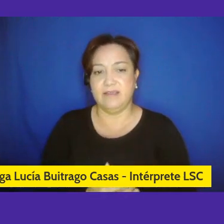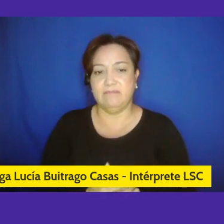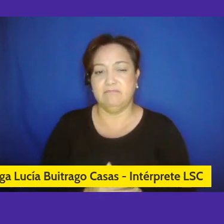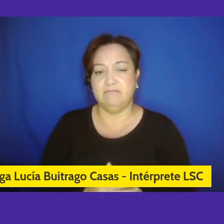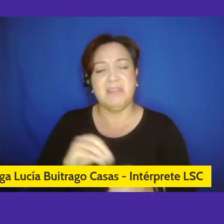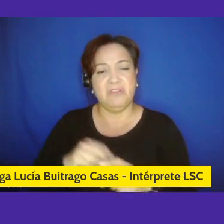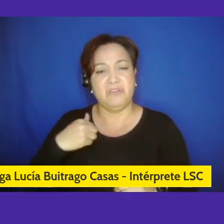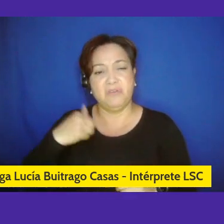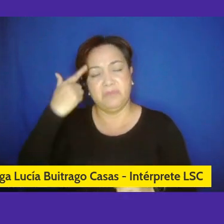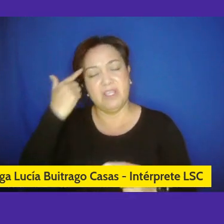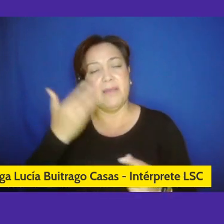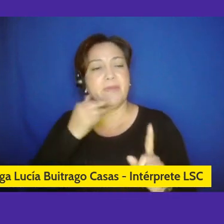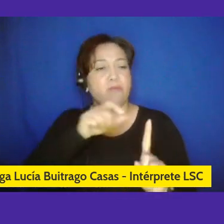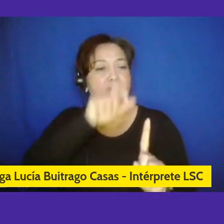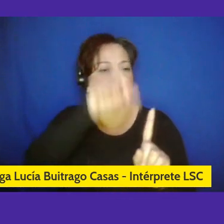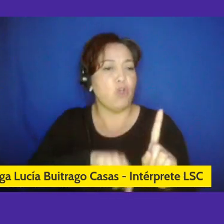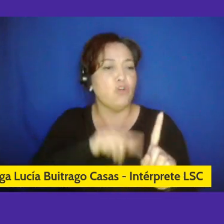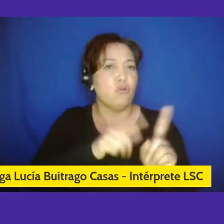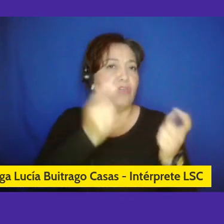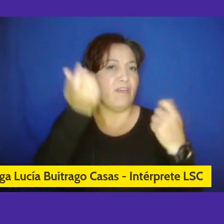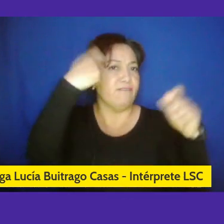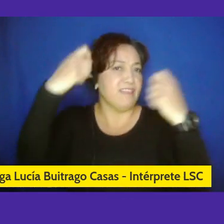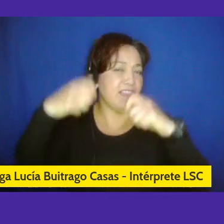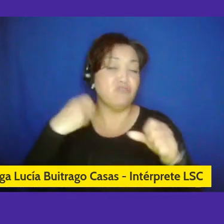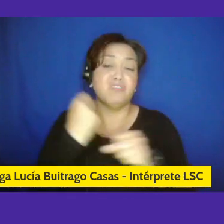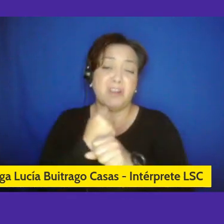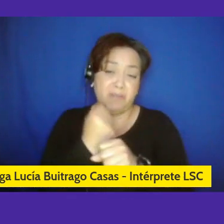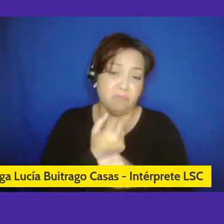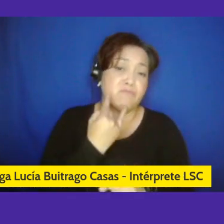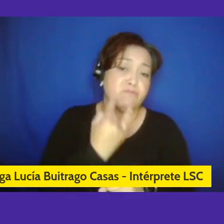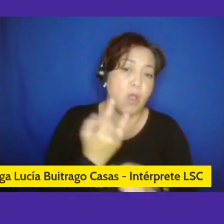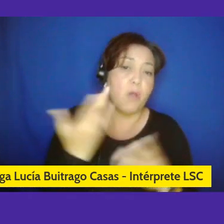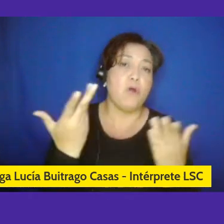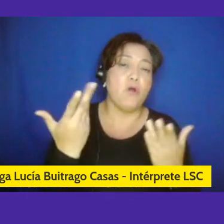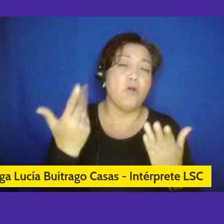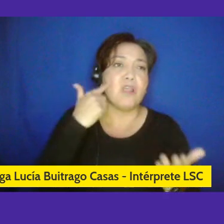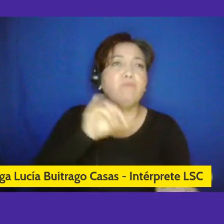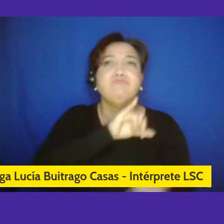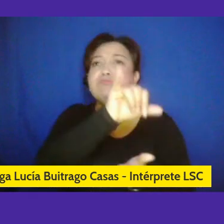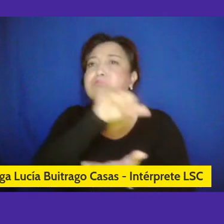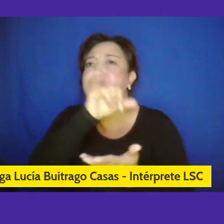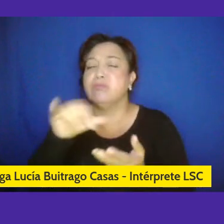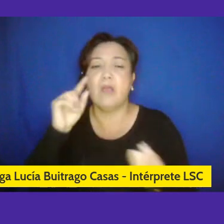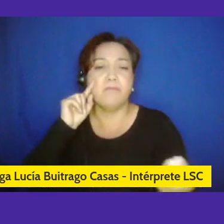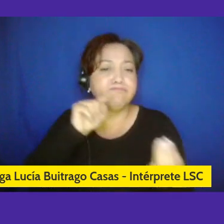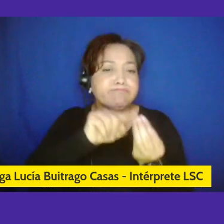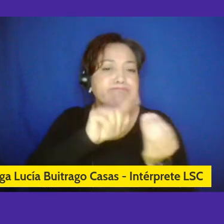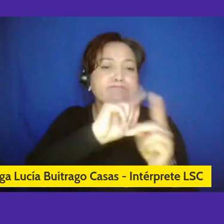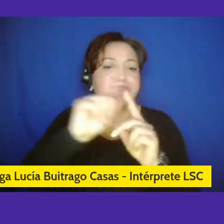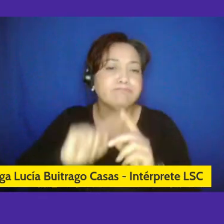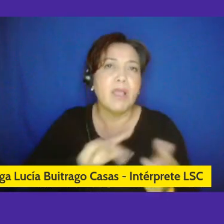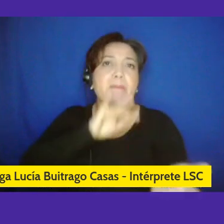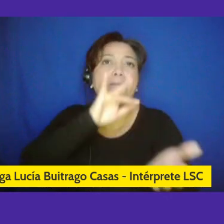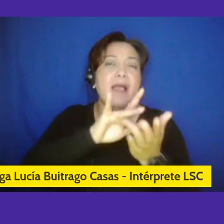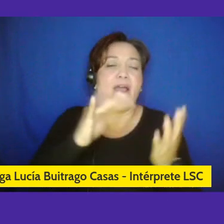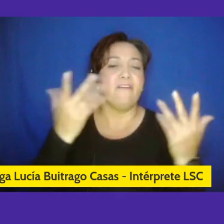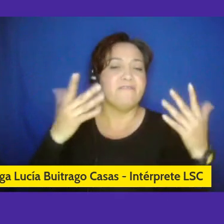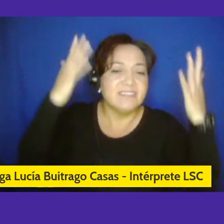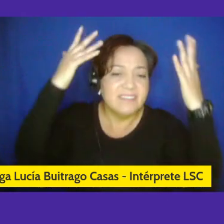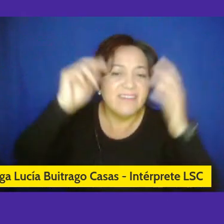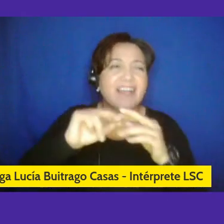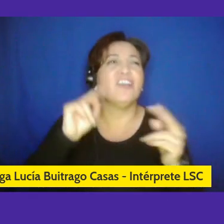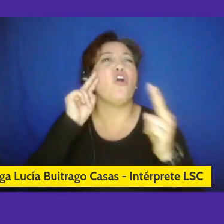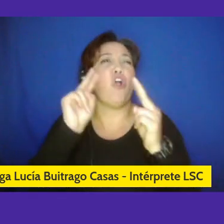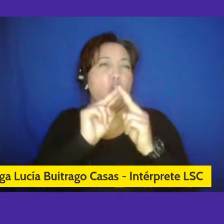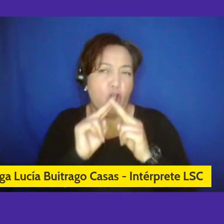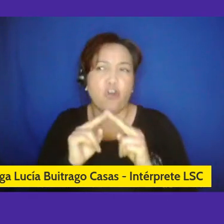un trabajo interesante porque son los que viajan a todos los mercados, van a los festivales, conocen a todo el mundo,